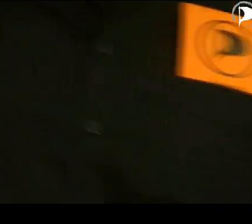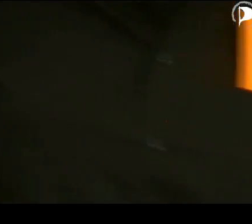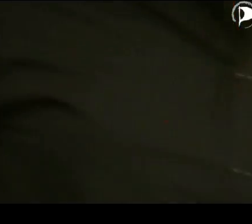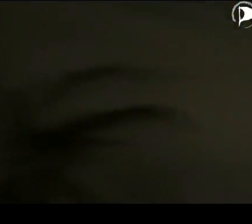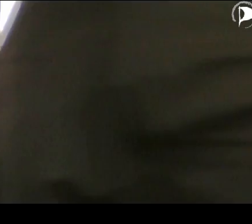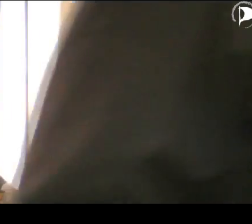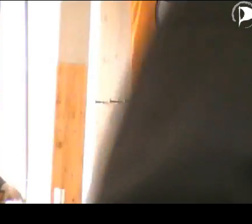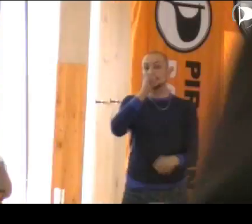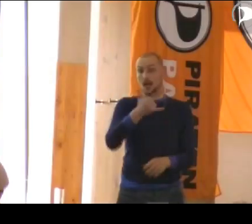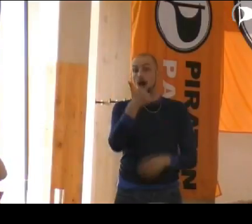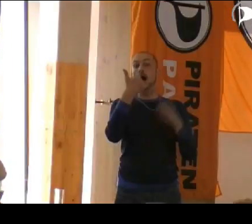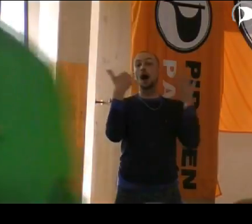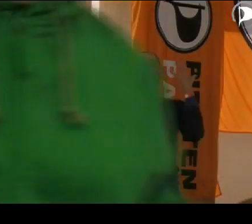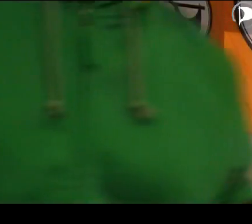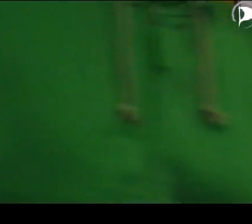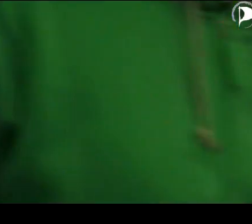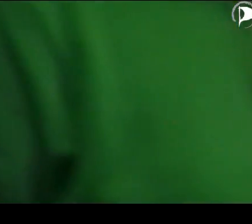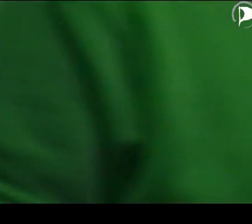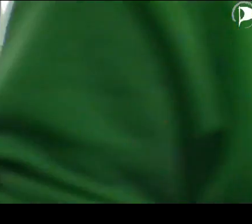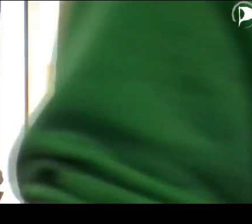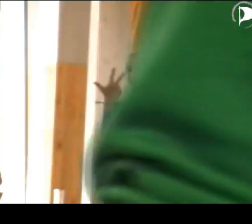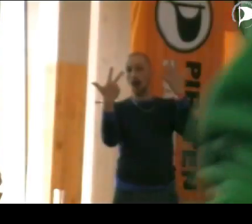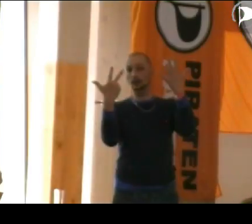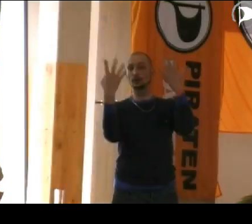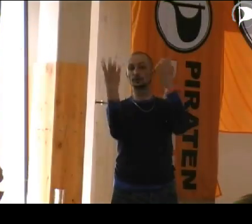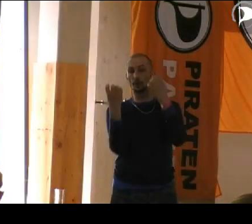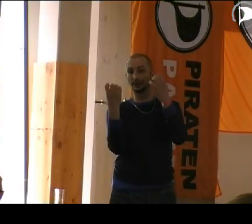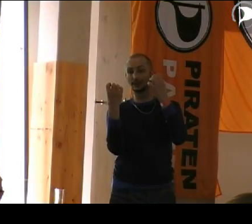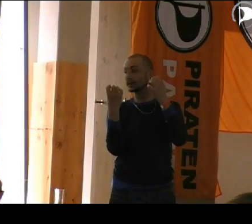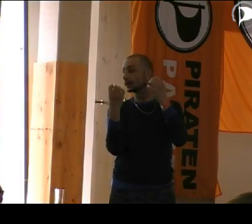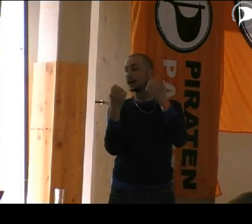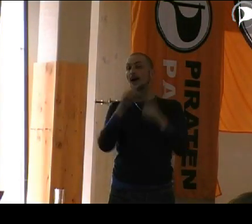setzen dann stimmt und das macht sein 70